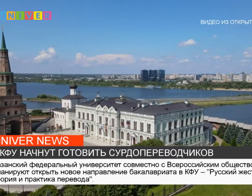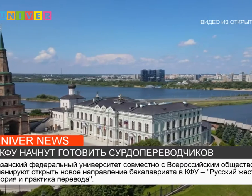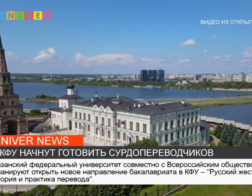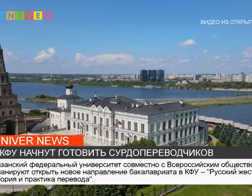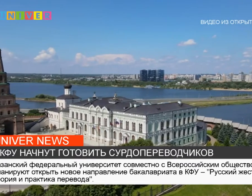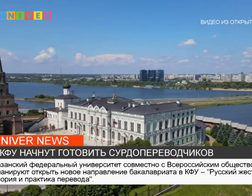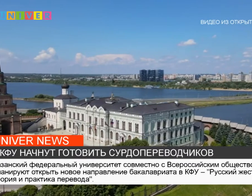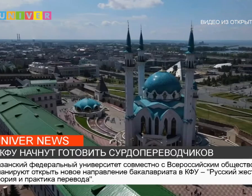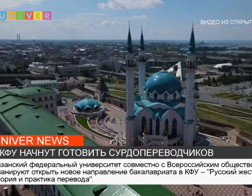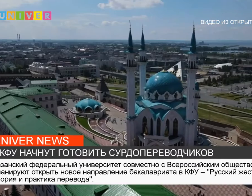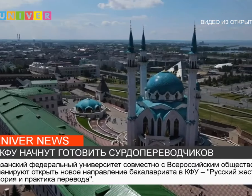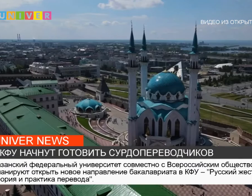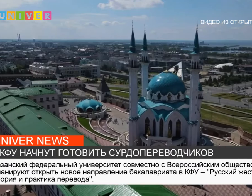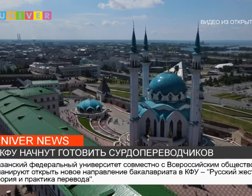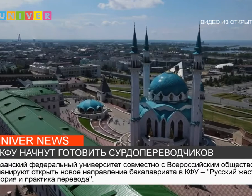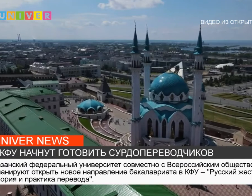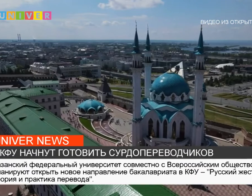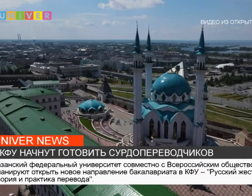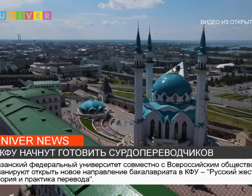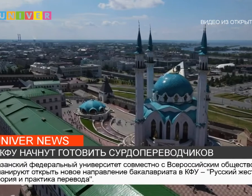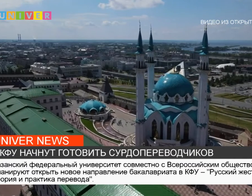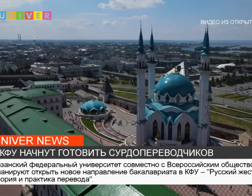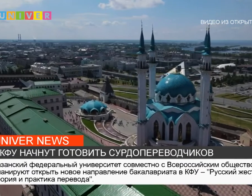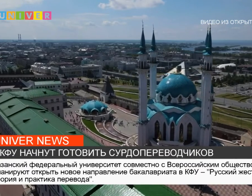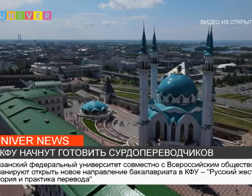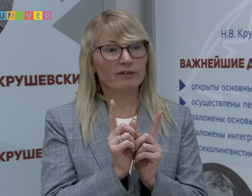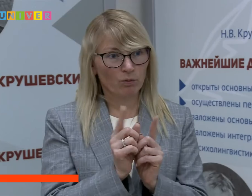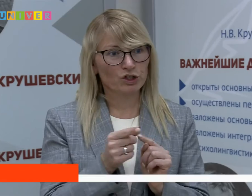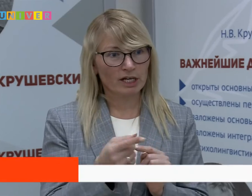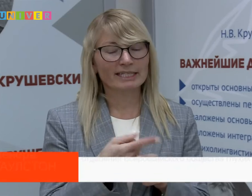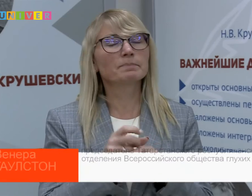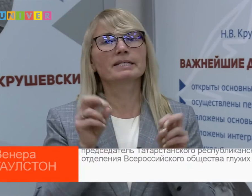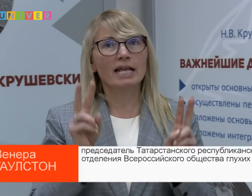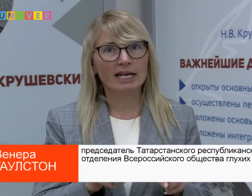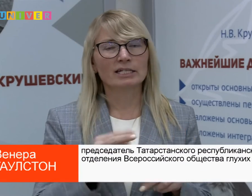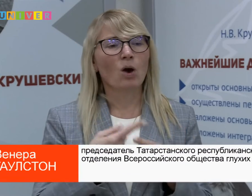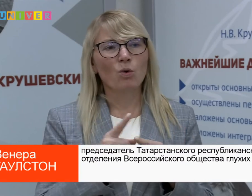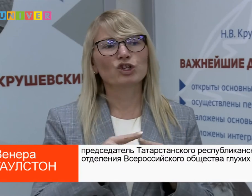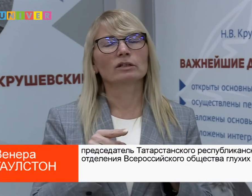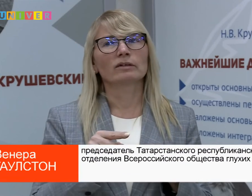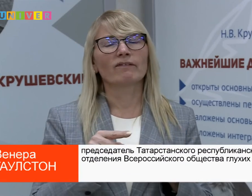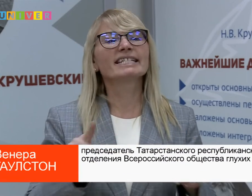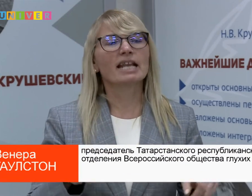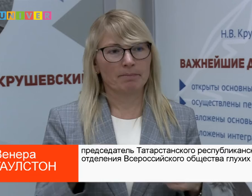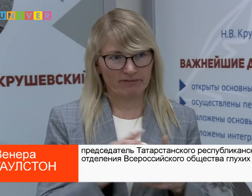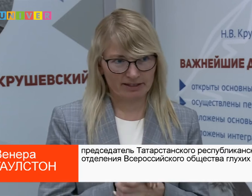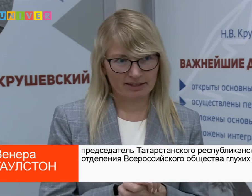РЖЯ. Физически на всех глухих сурдопереводчиков не хватает. Переводчики – это специальность очень